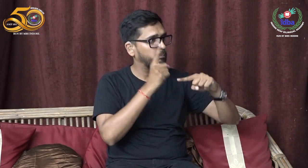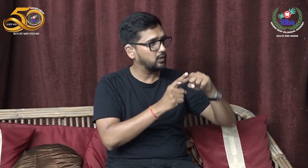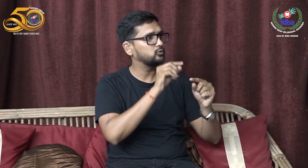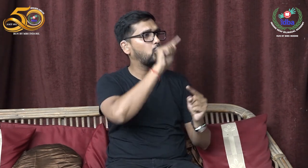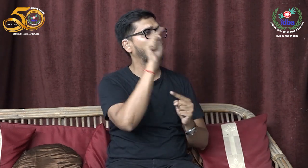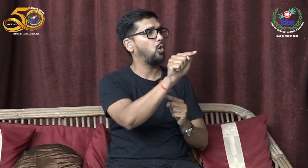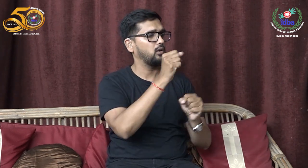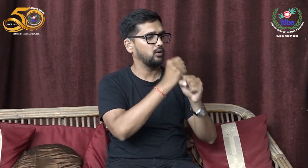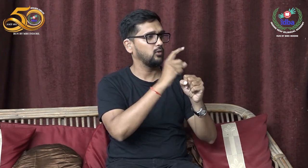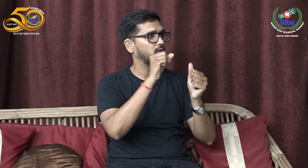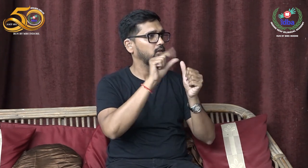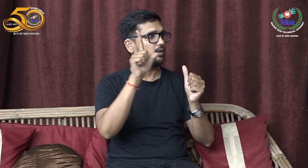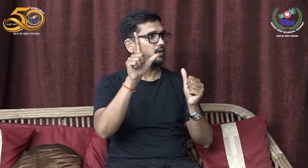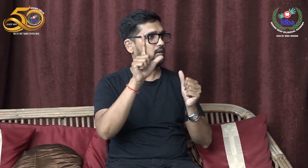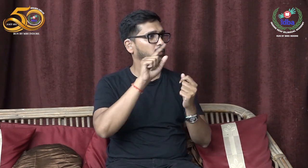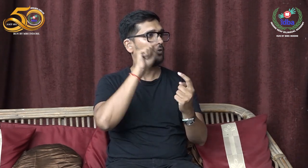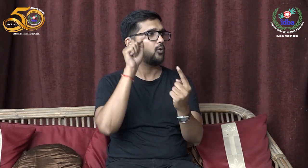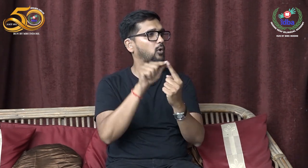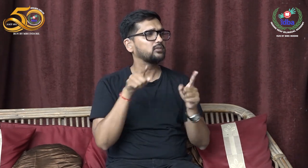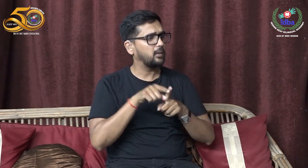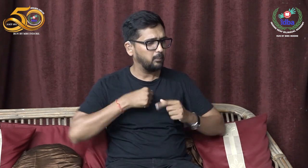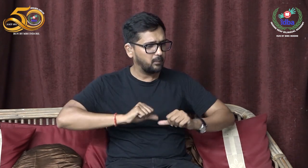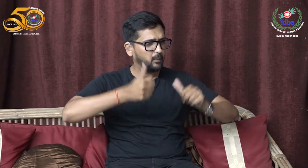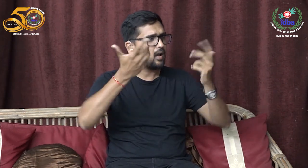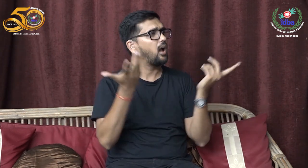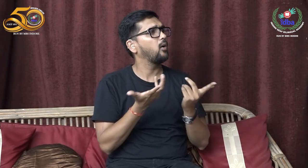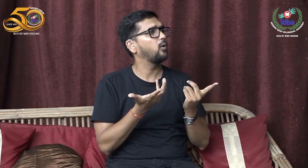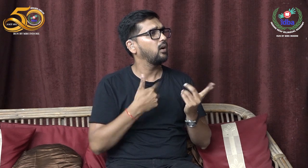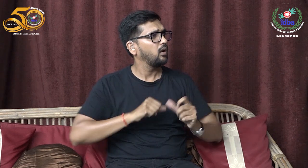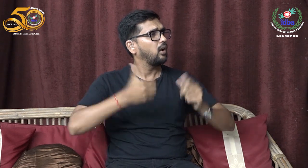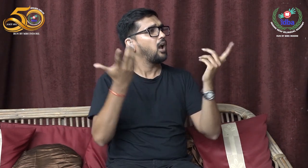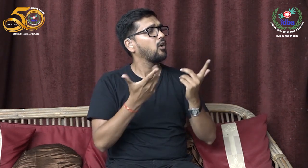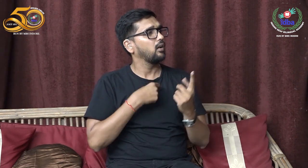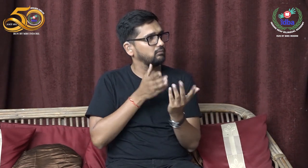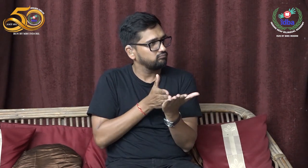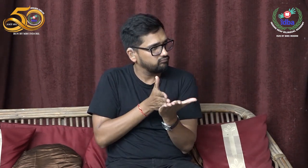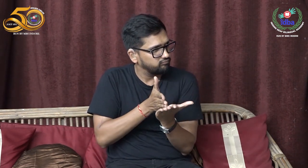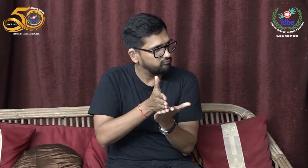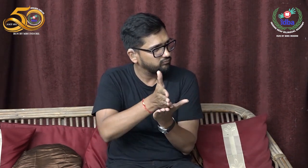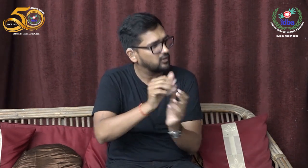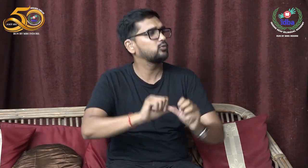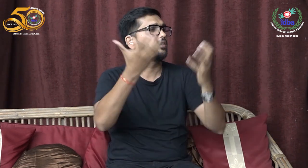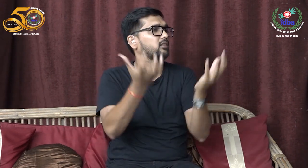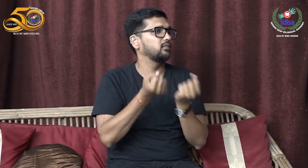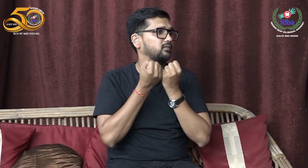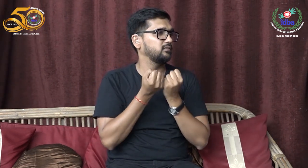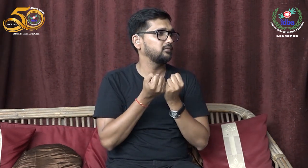आपका एम है प्लस जो आपका गोल है वो आपको कैसे अचीव करना है, क्या प्रोसेस है, क्या तरीका है, वो सब जो है